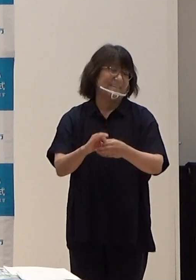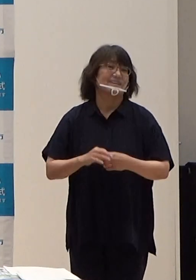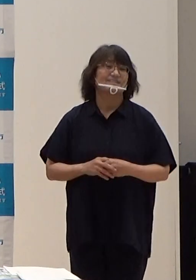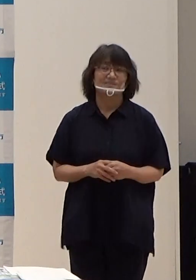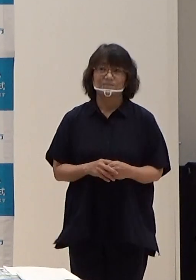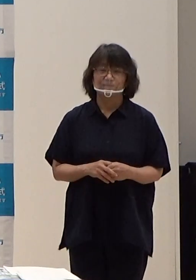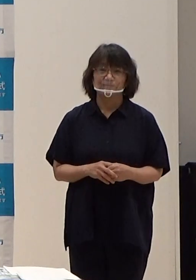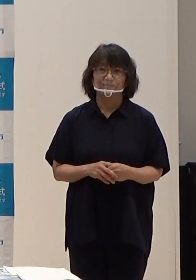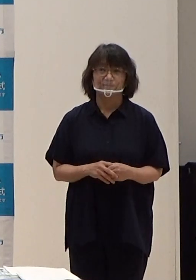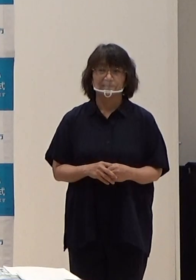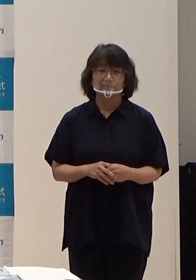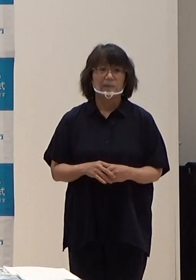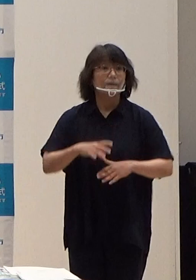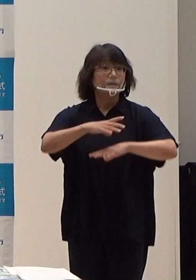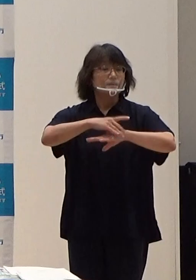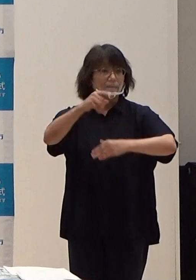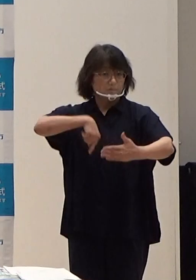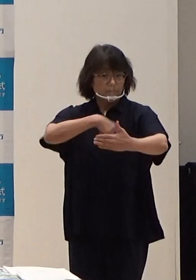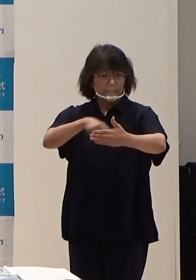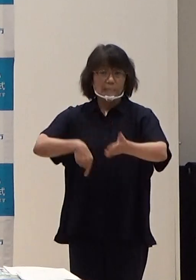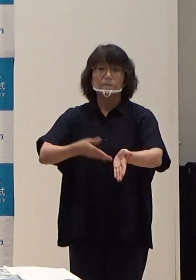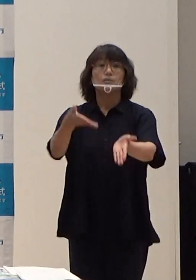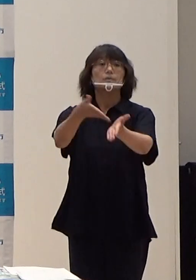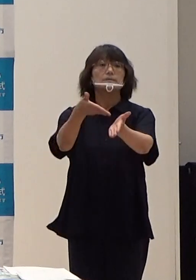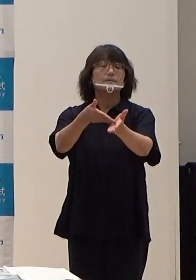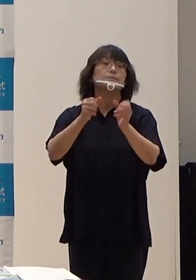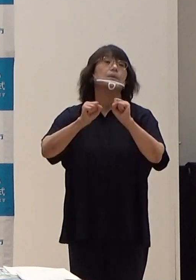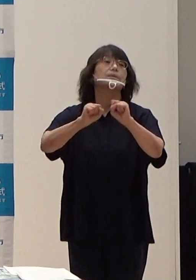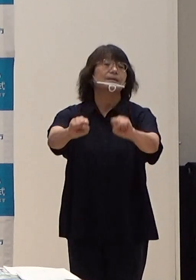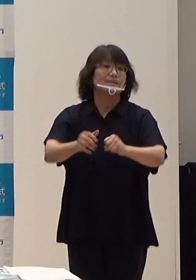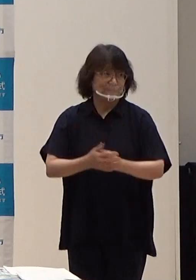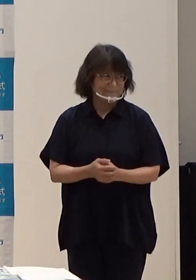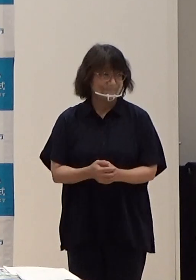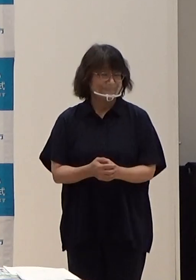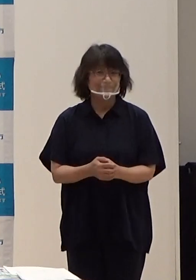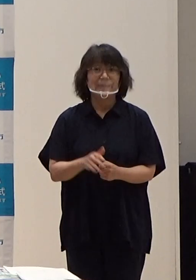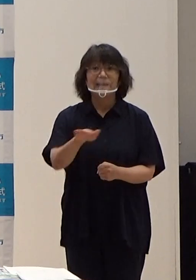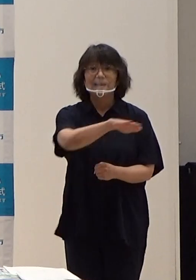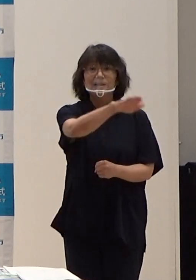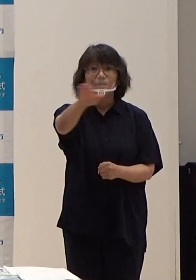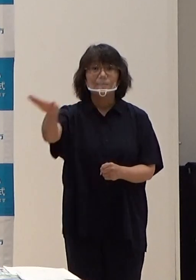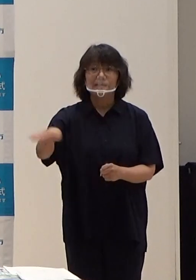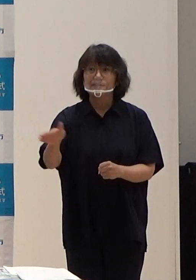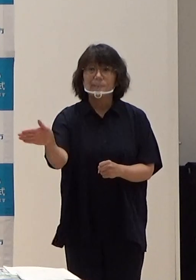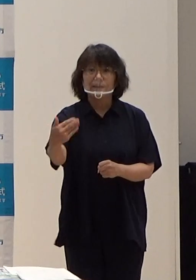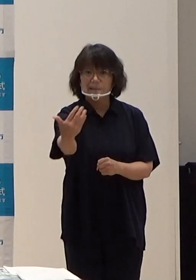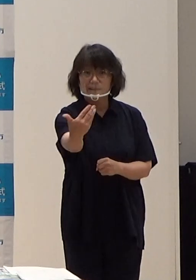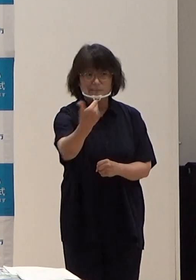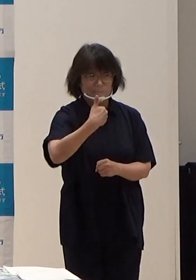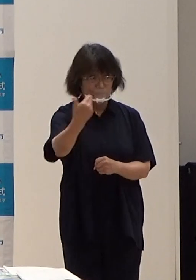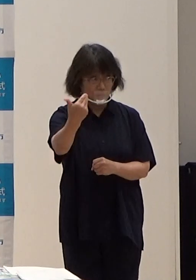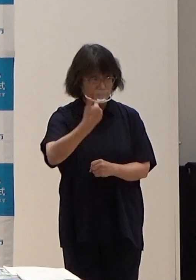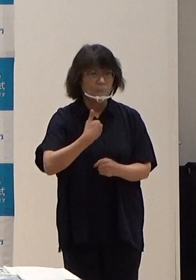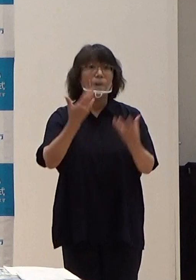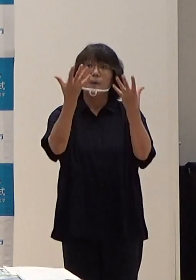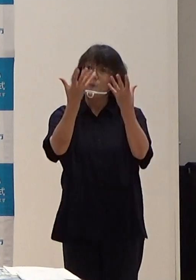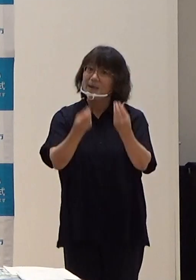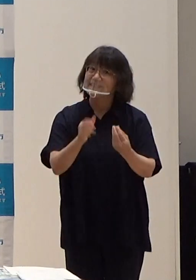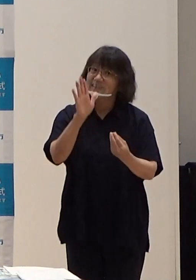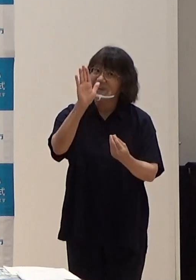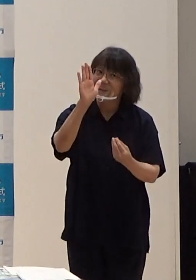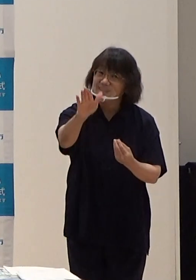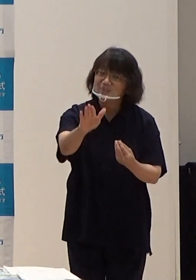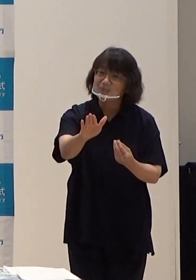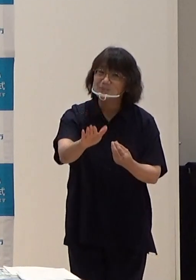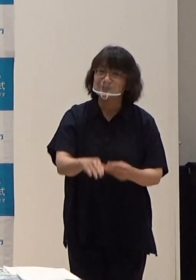めに内容の説明をさせていただきまして、報道機関の皆様からのご質問をお受けした後、ベビーファースト